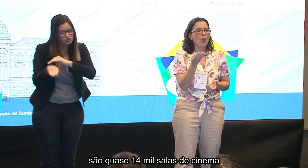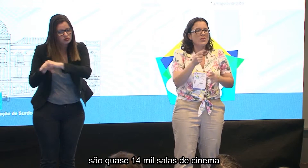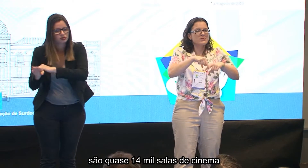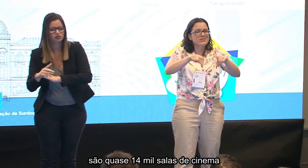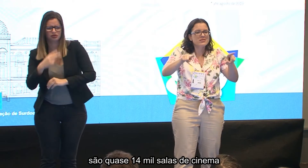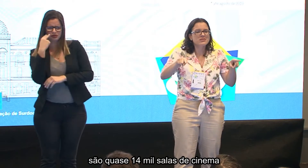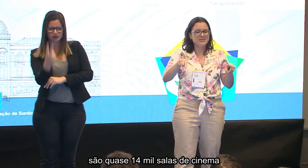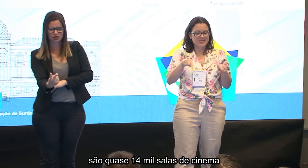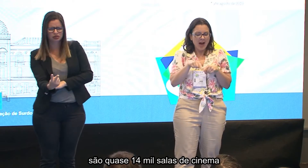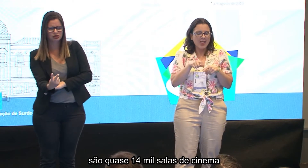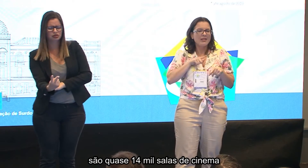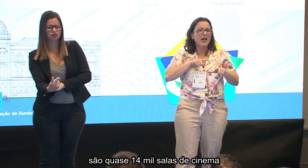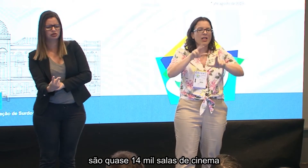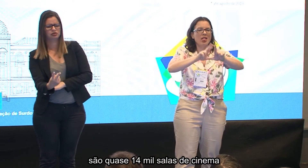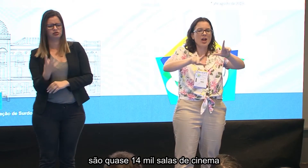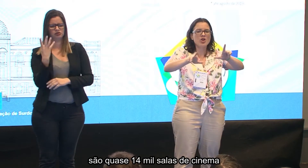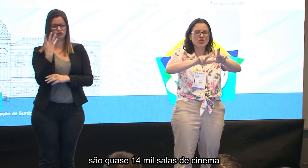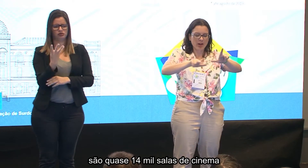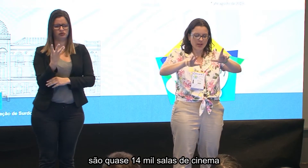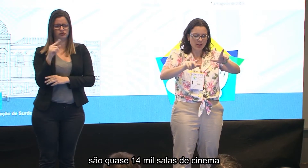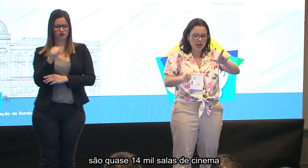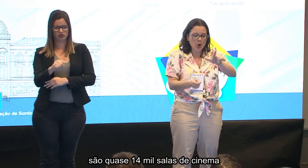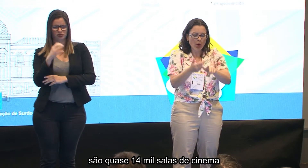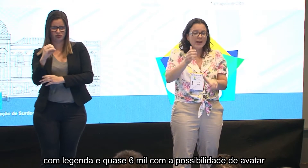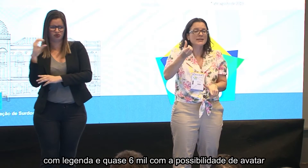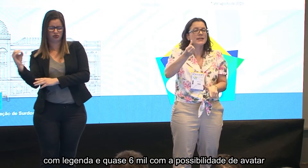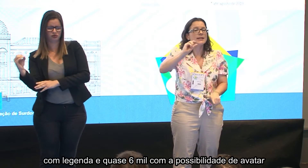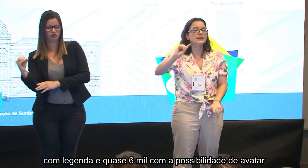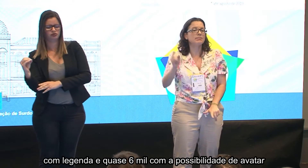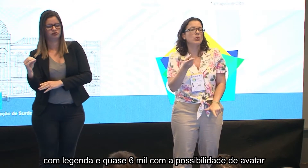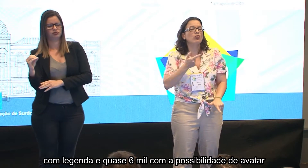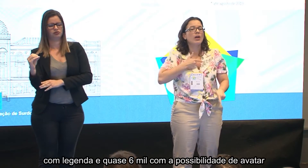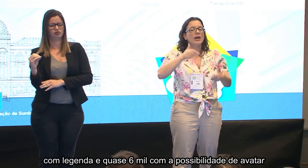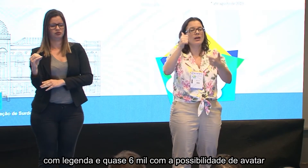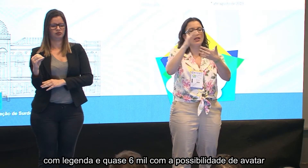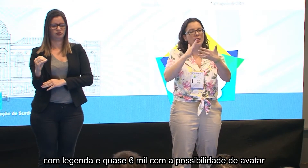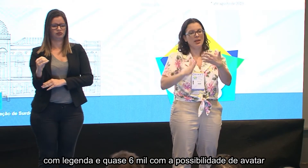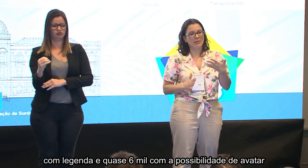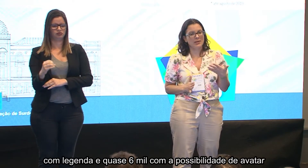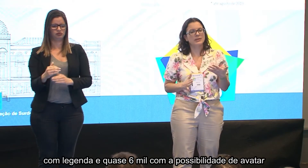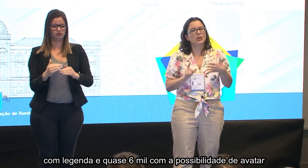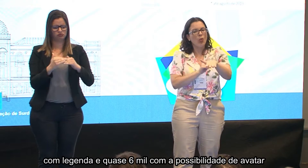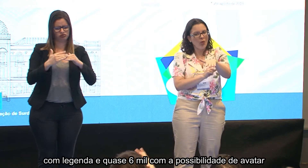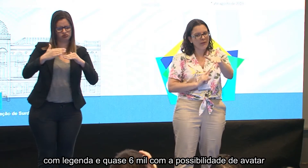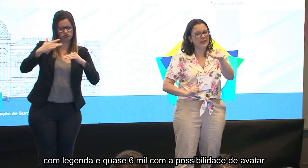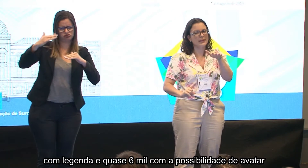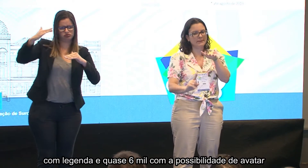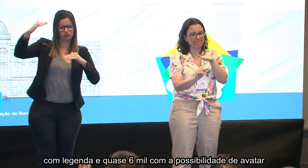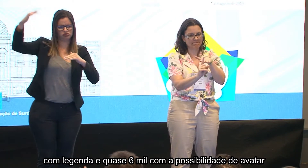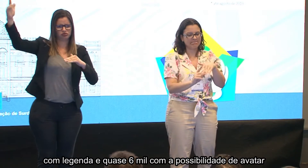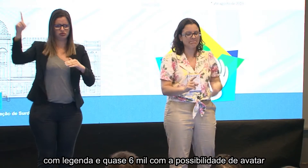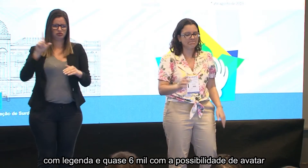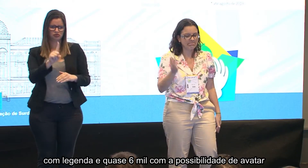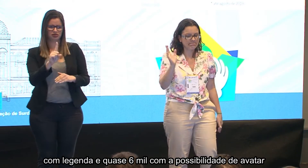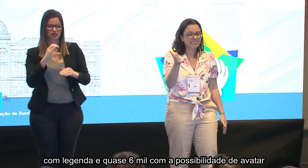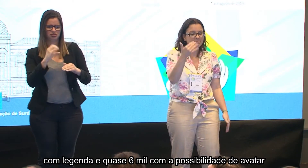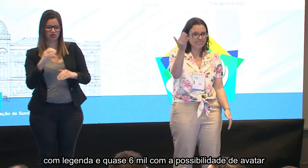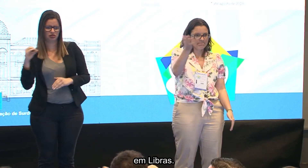quase 14.000 salas de cinema com legenda e quase 6.000 com a possibilidade de avatar